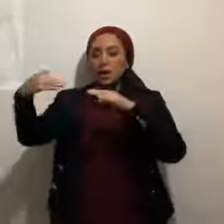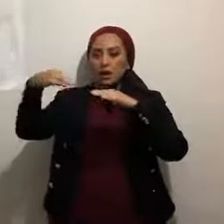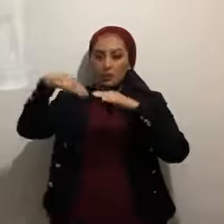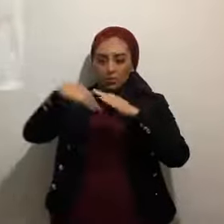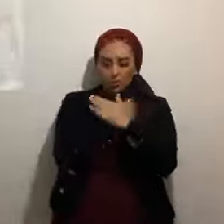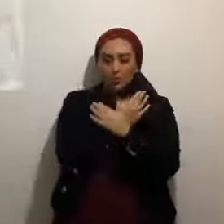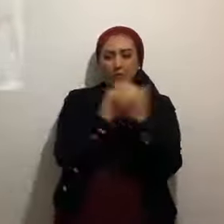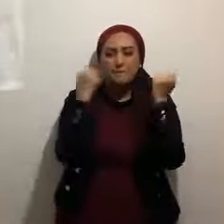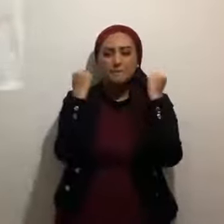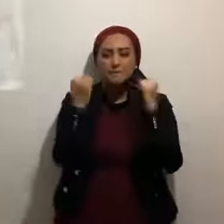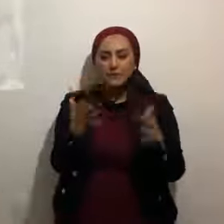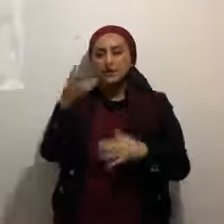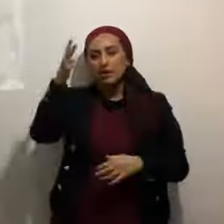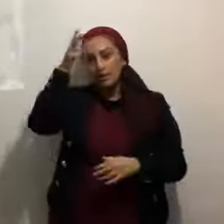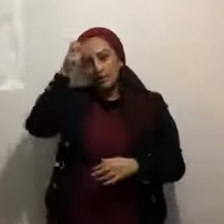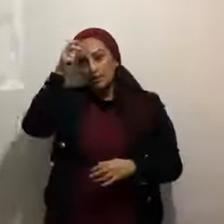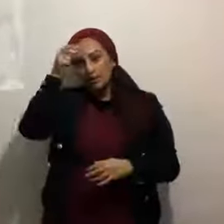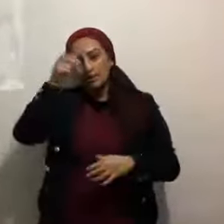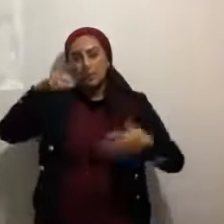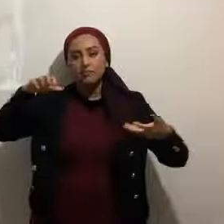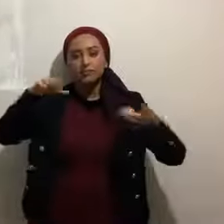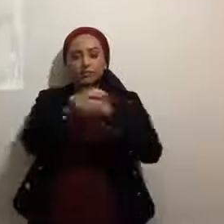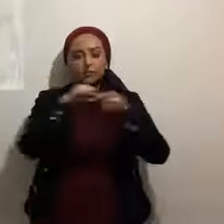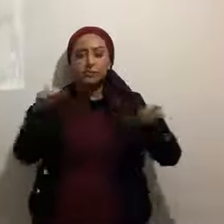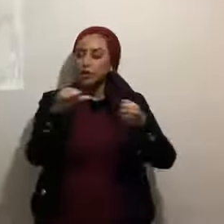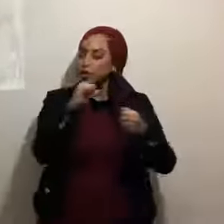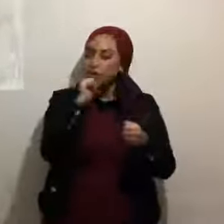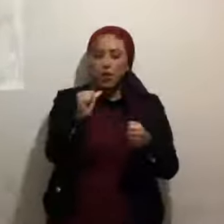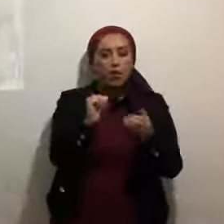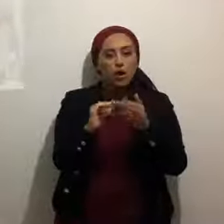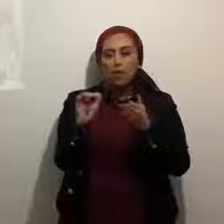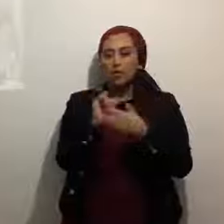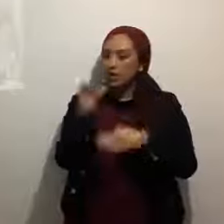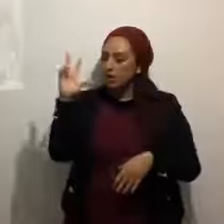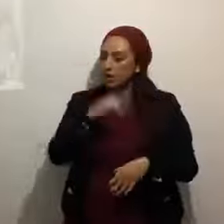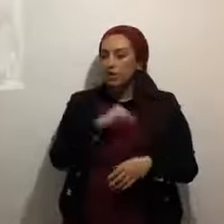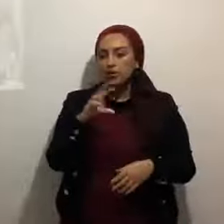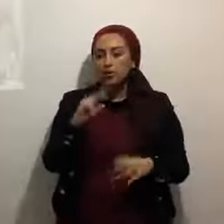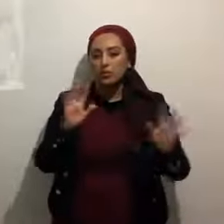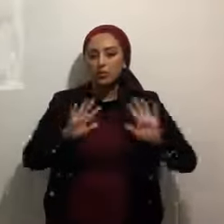sheidim y te hacen pedazos. No permitas eso. No permitas eso.